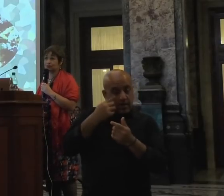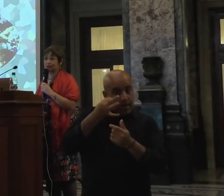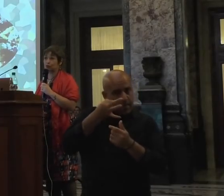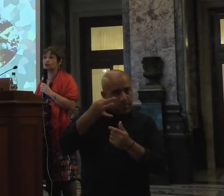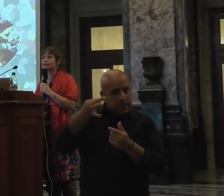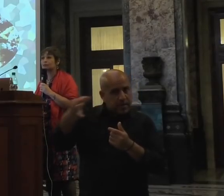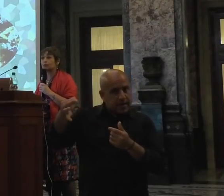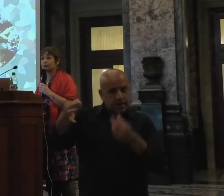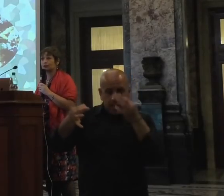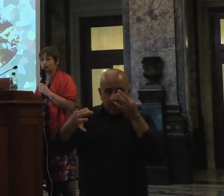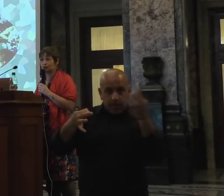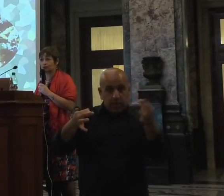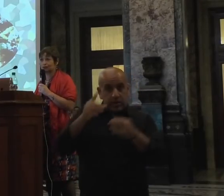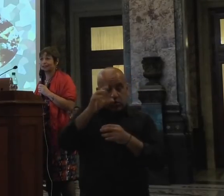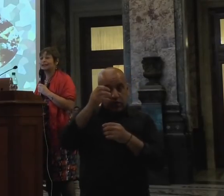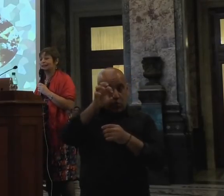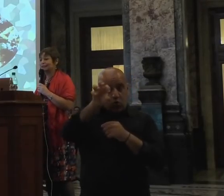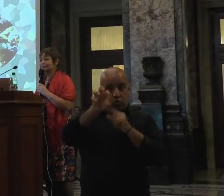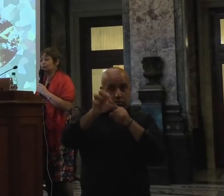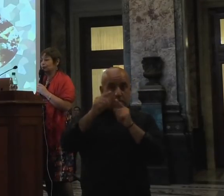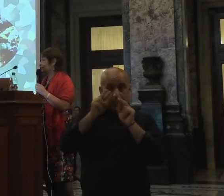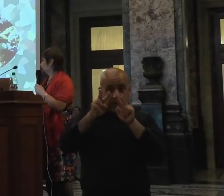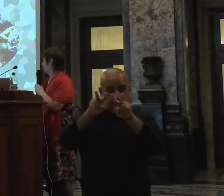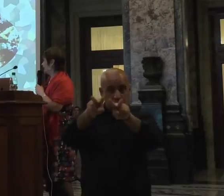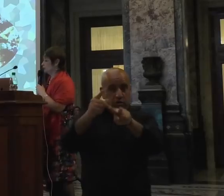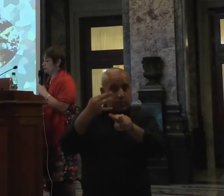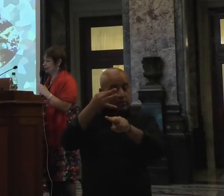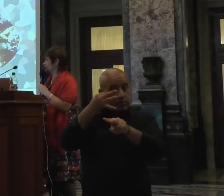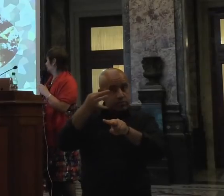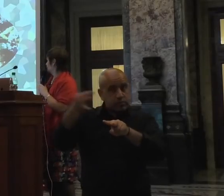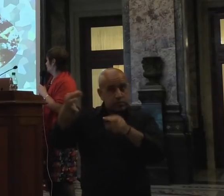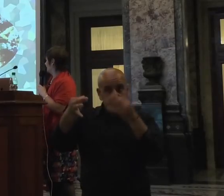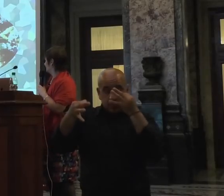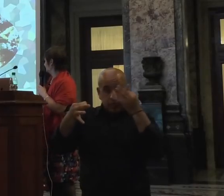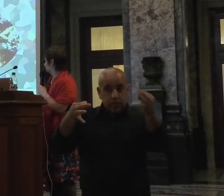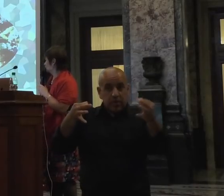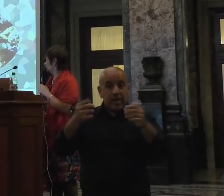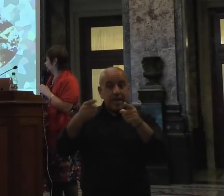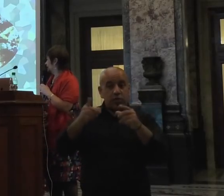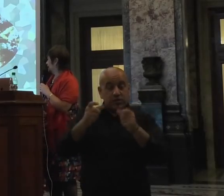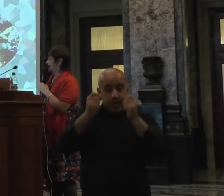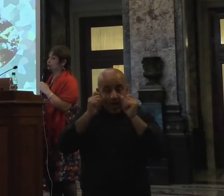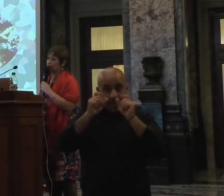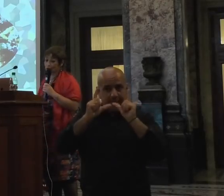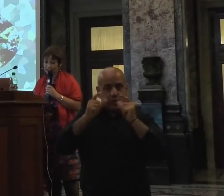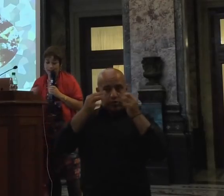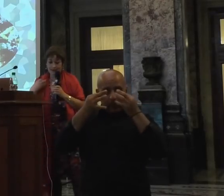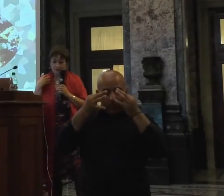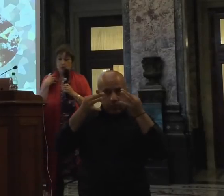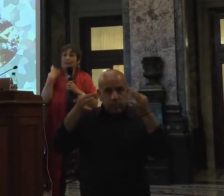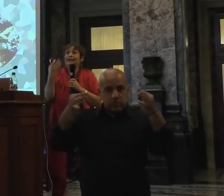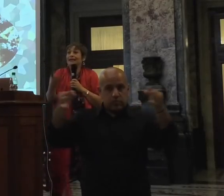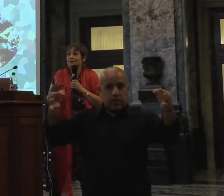a un sitio sin mover los ojos. Y este movimiento encubierto de la atención